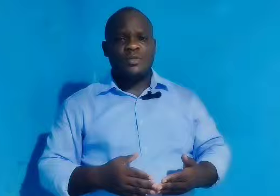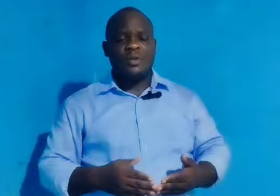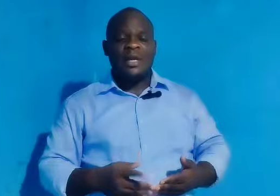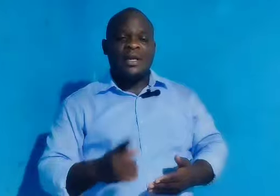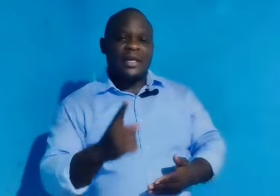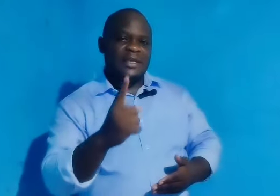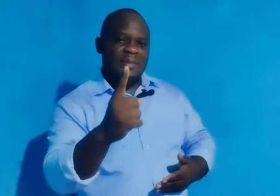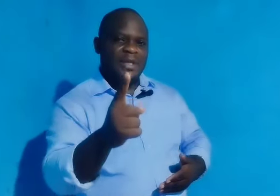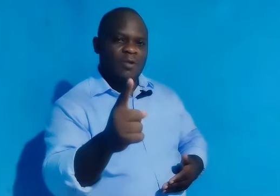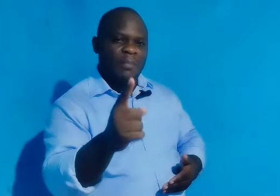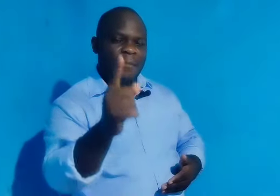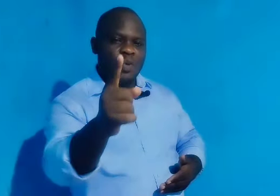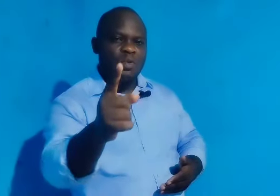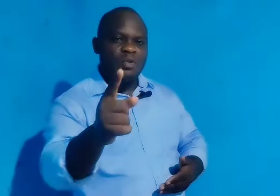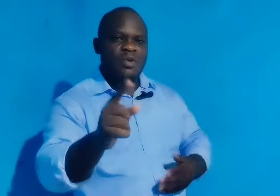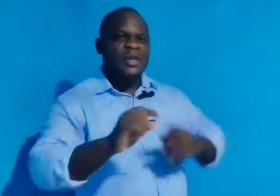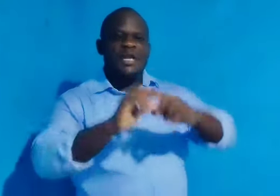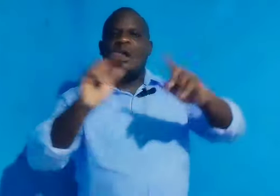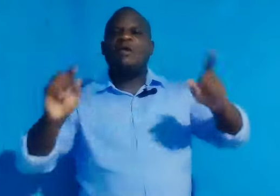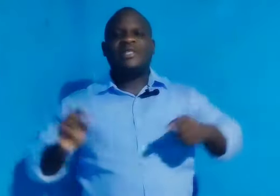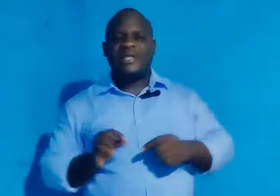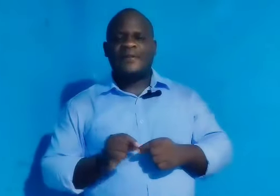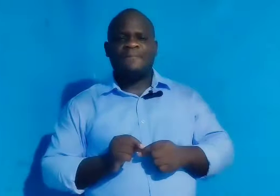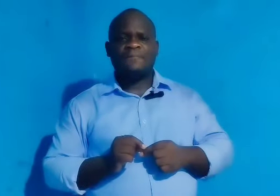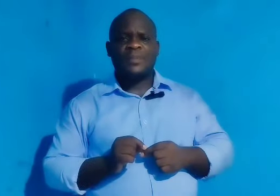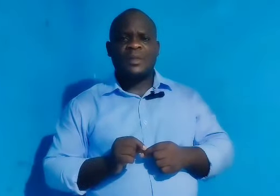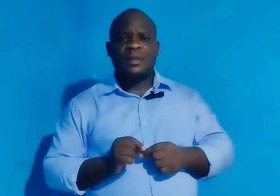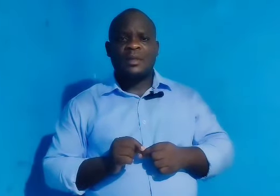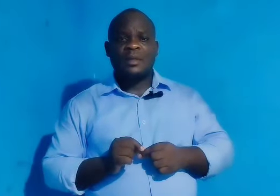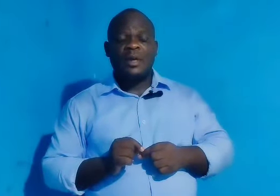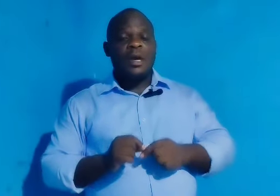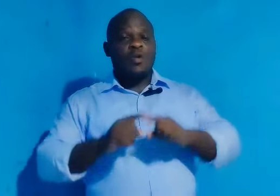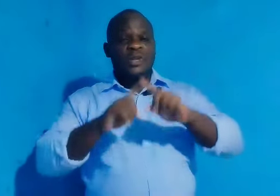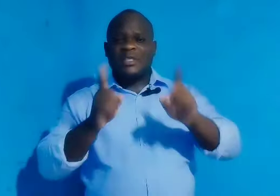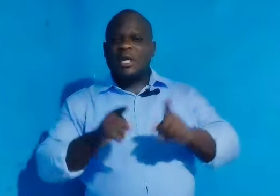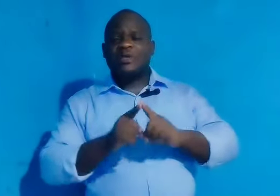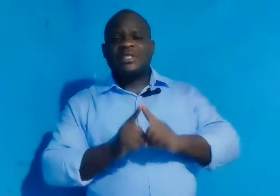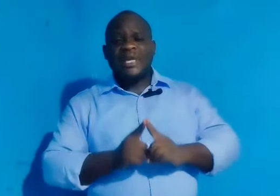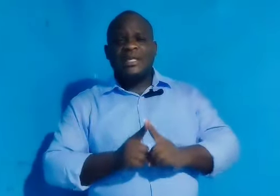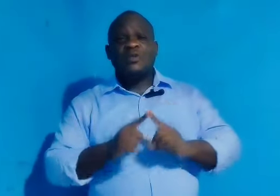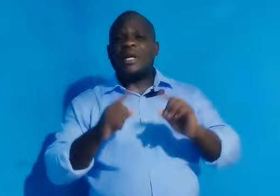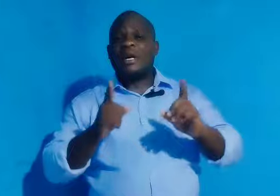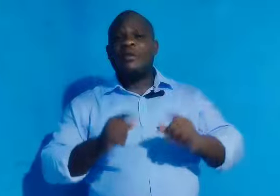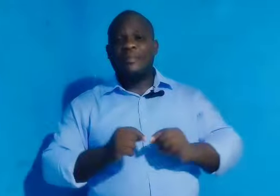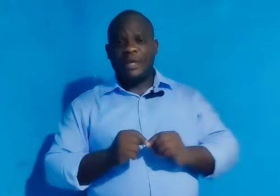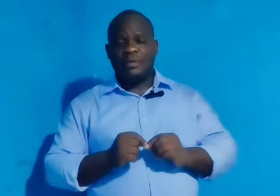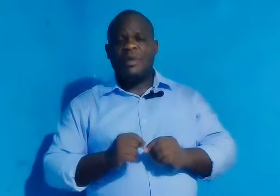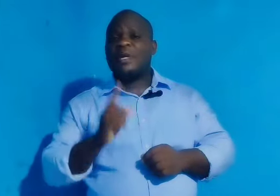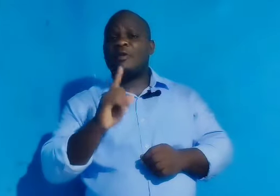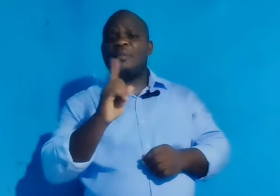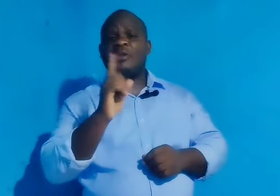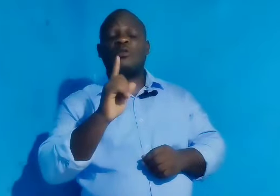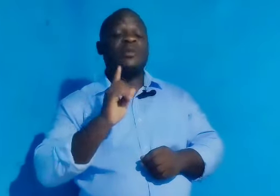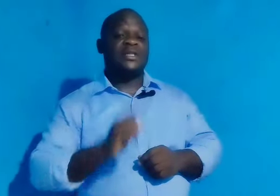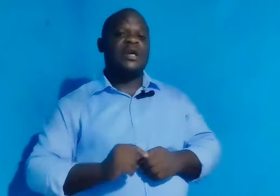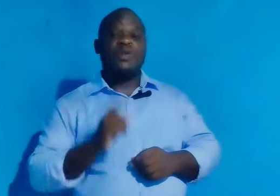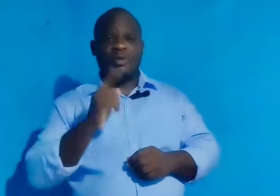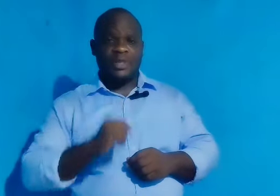mungu Lakini amini kwamba Mungu ni waote Kwa ni maisha yako jitahidi uwe na kaurimbiu Mimi kaurimbiu yamu kwa ni maisha yungu ni